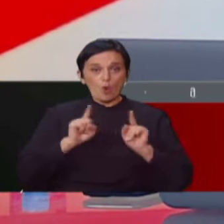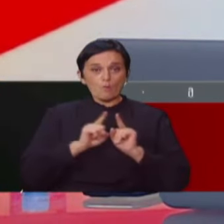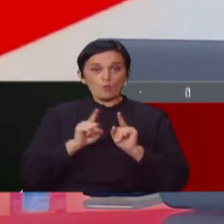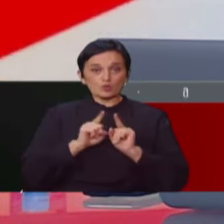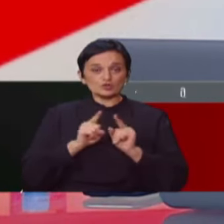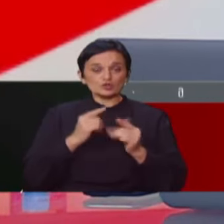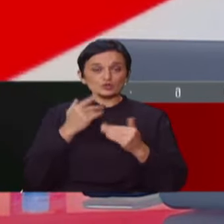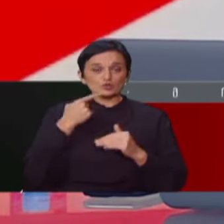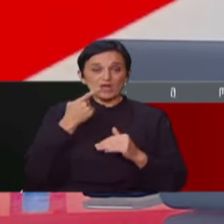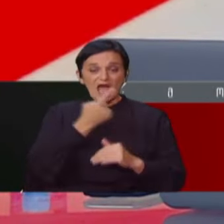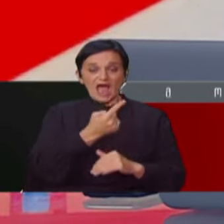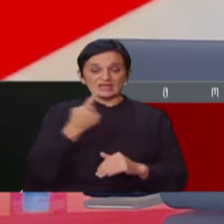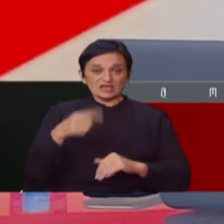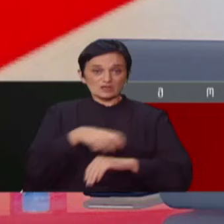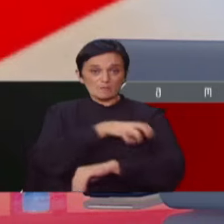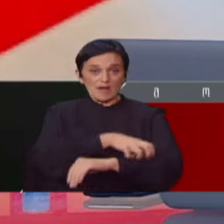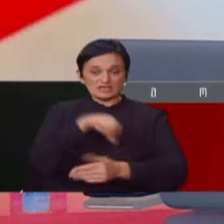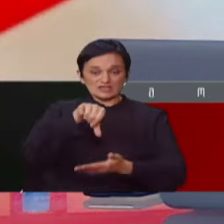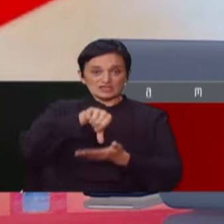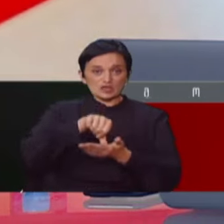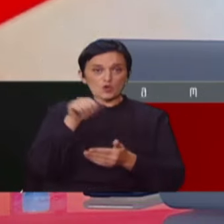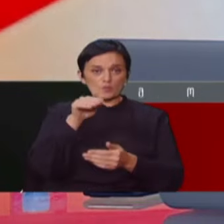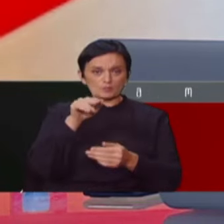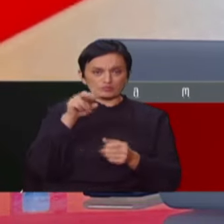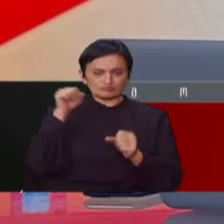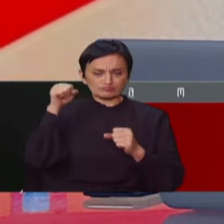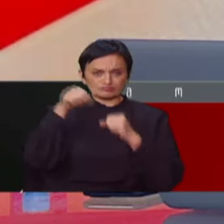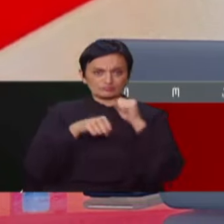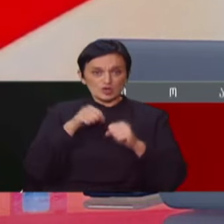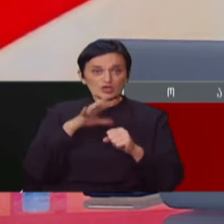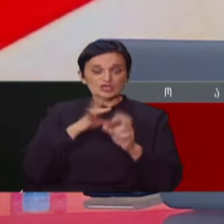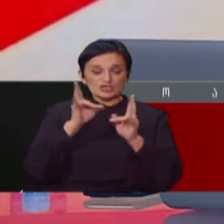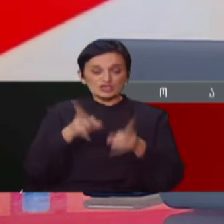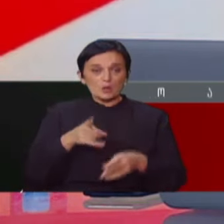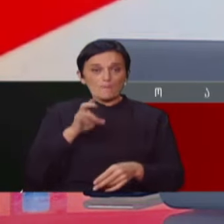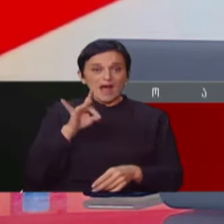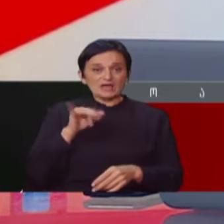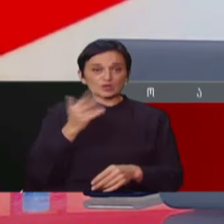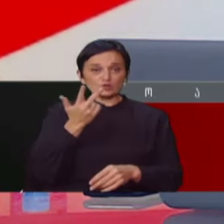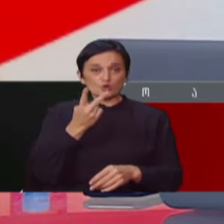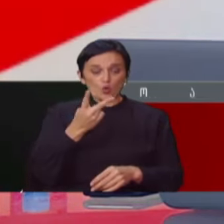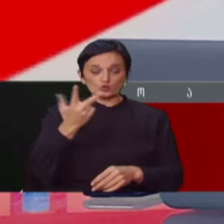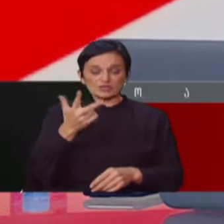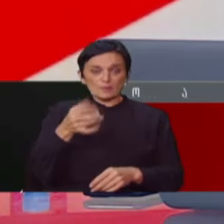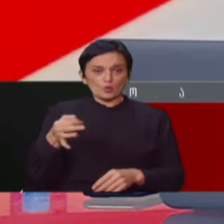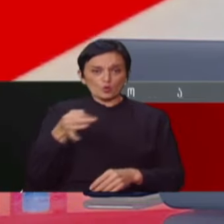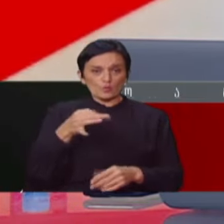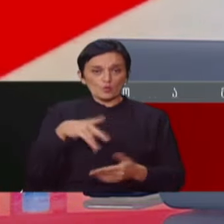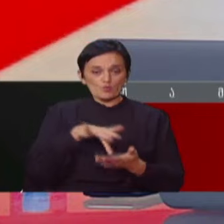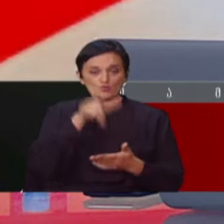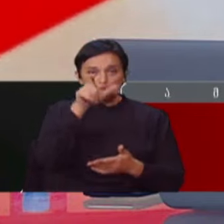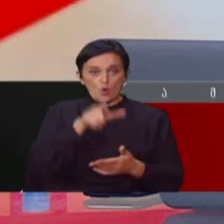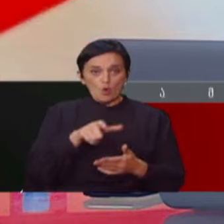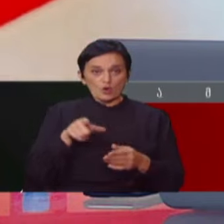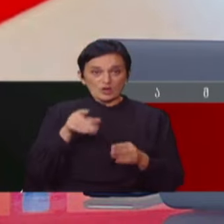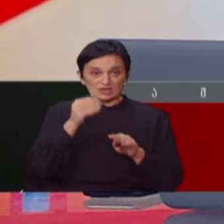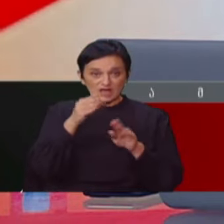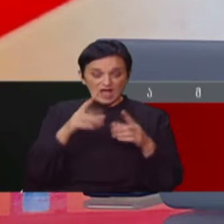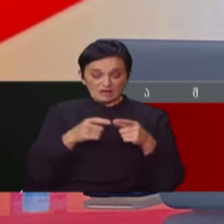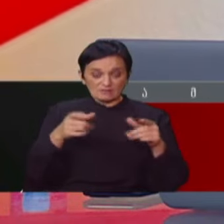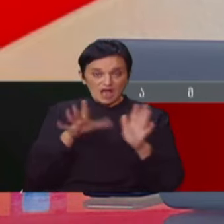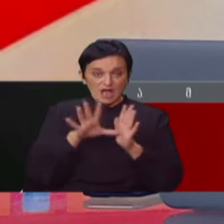ცნობით. უბანზე ერთ-ერთი პარტიის წარმომადგენელს ფიზიკურად გაუსწორდნენ, ასევე ინციდენტი მოხდა ბაღდათის 23 უბანზე, სადაც მოქალაქემ ვერიფიკაციის